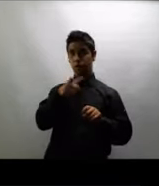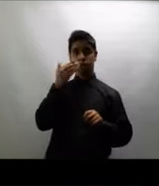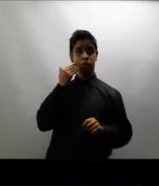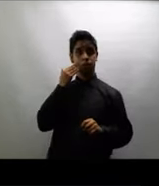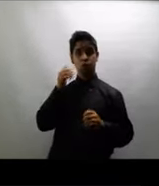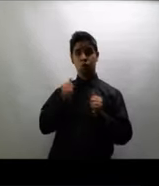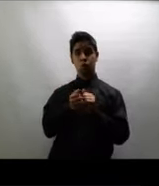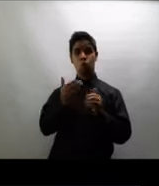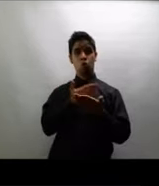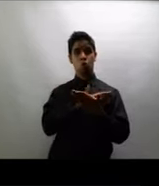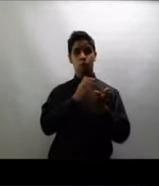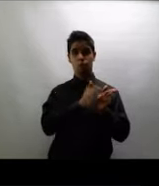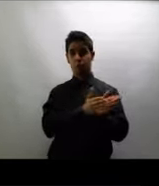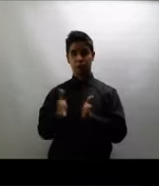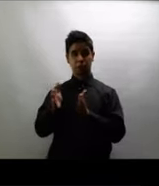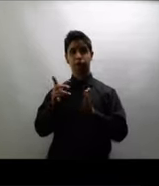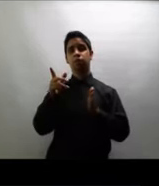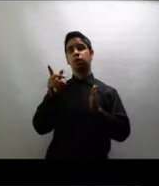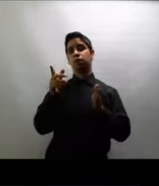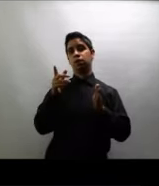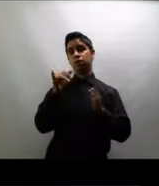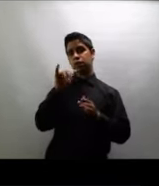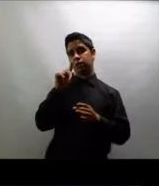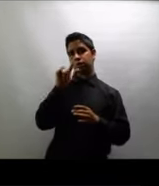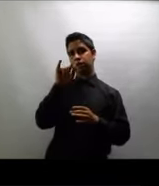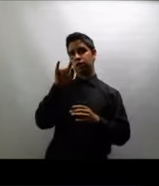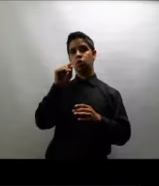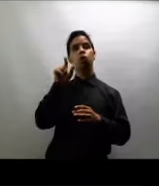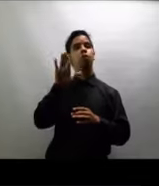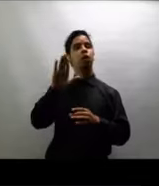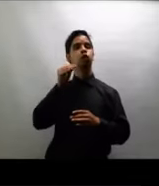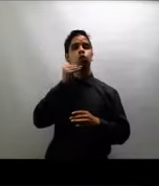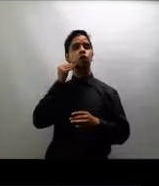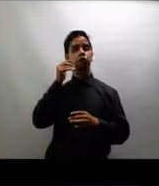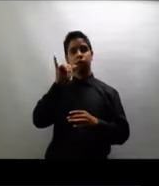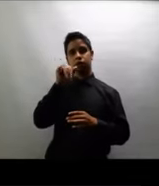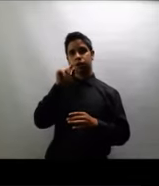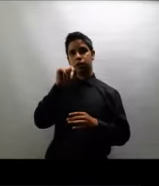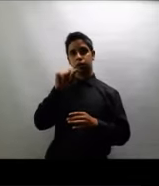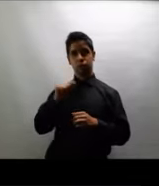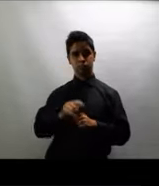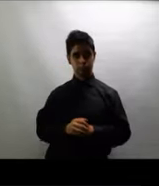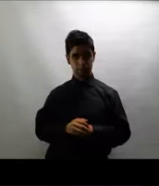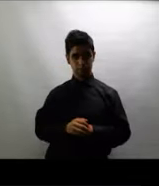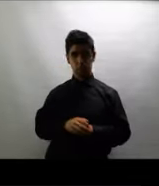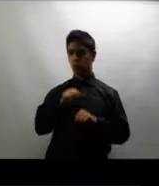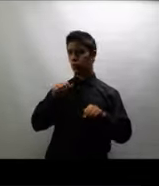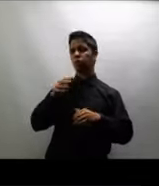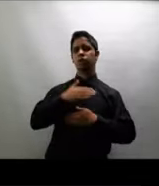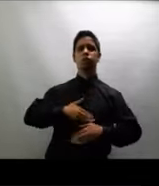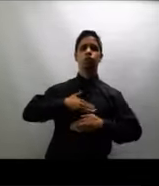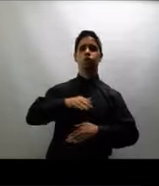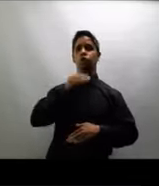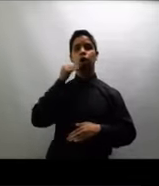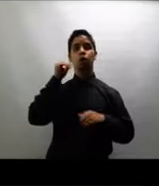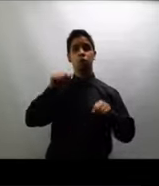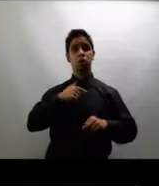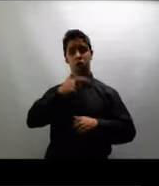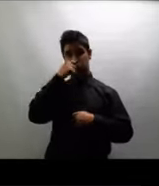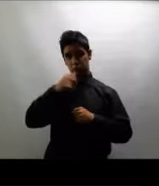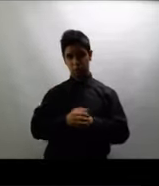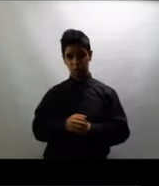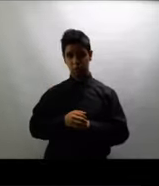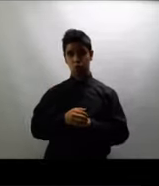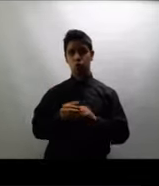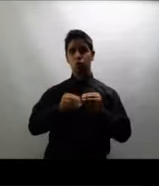el nuevo plan de telefonía e internet ilimitado para tu hogar de AT&T podrás disfrutar en tu casa de internet en el que puedes confiar,